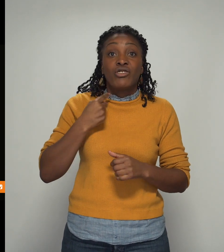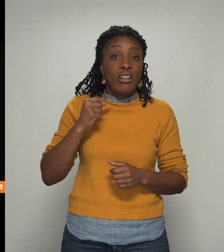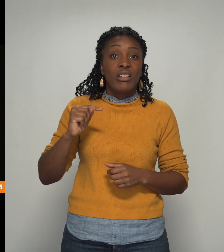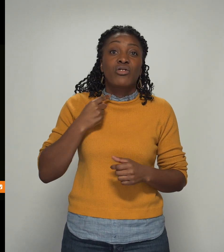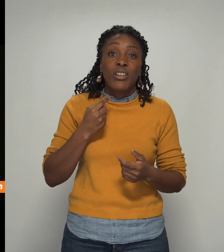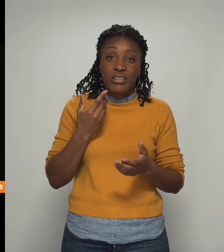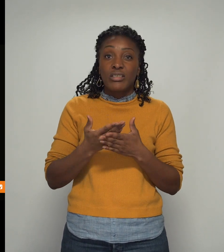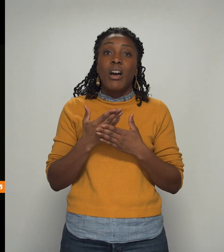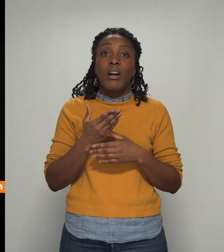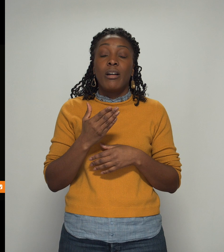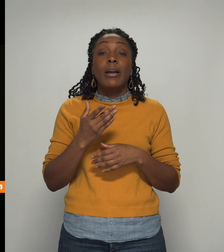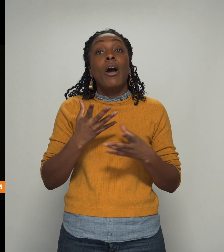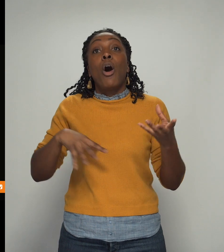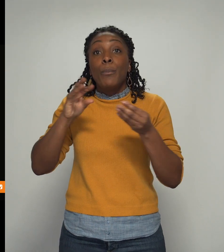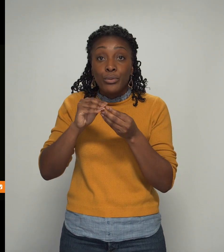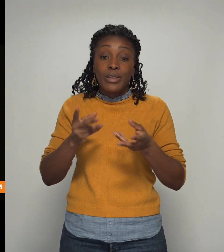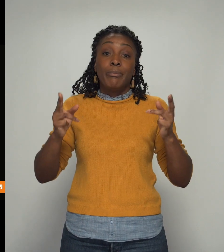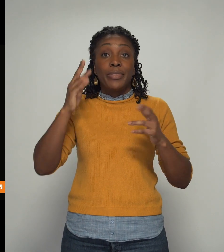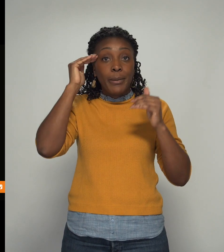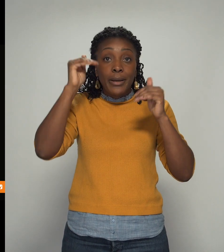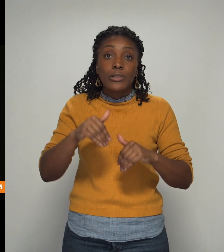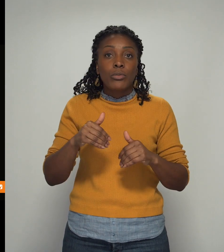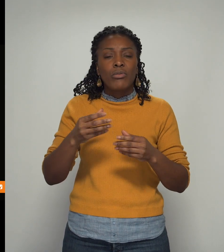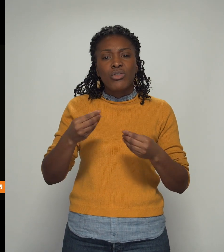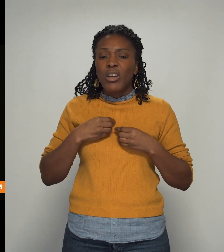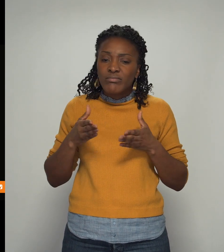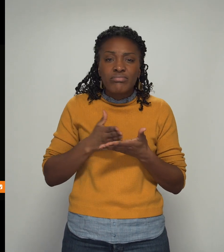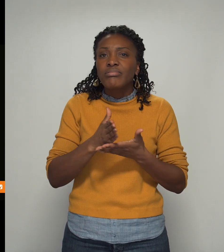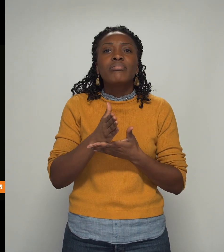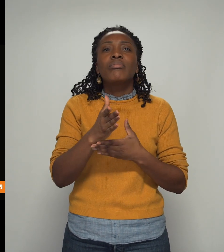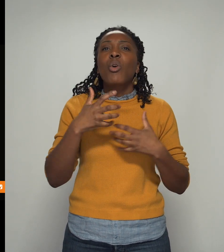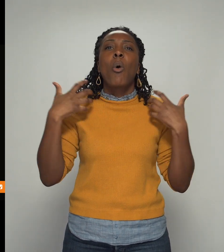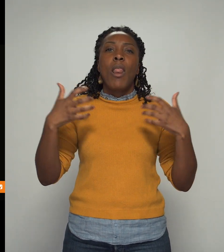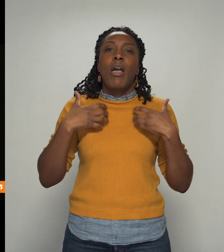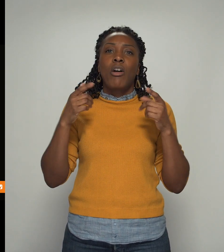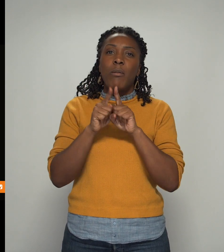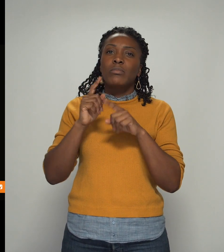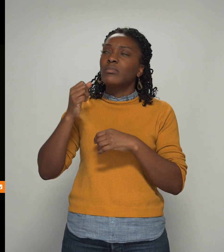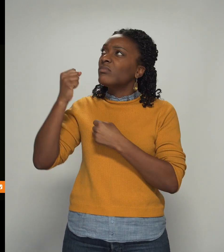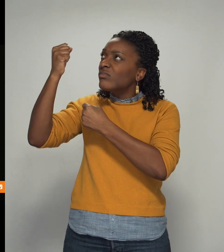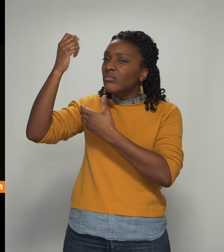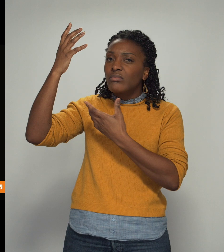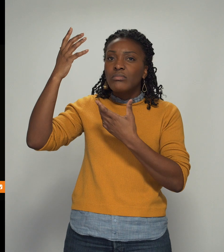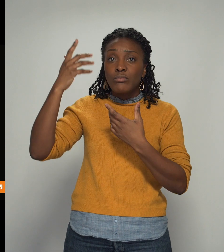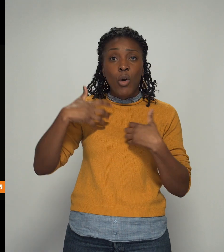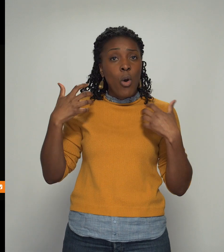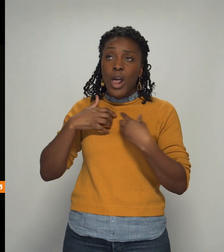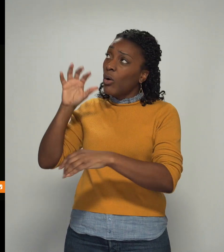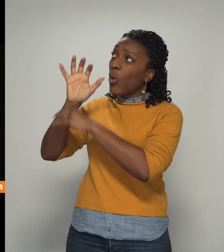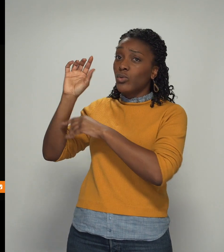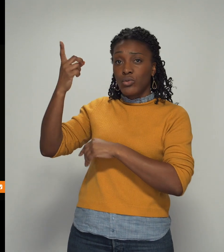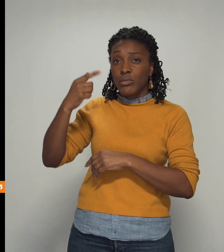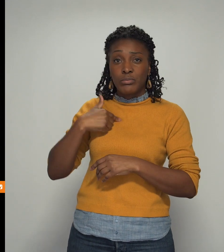puis cet épisode de dépression m'a conduit sur un chemin de colère et de point levé envers Dieu. J'étais constamment en colère contre